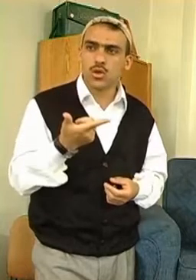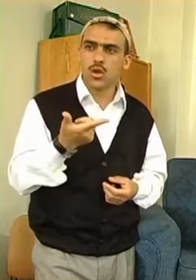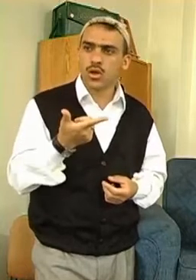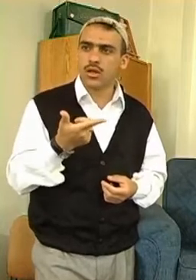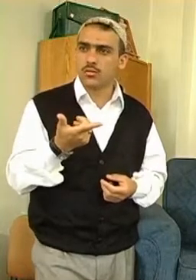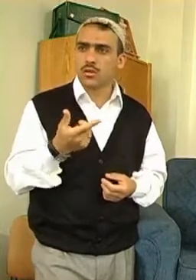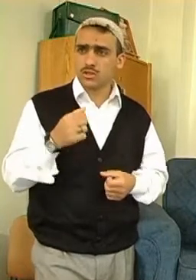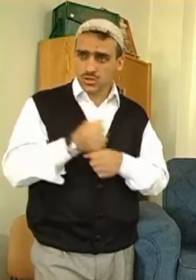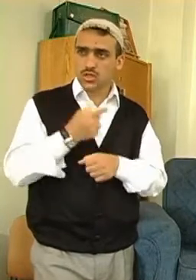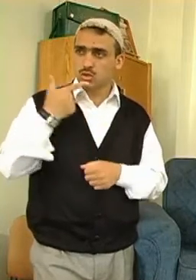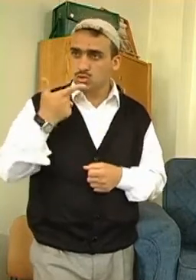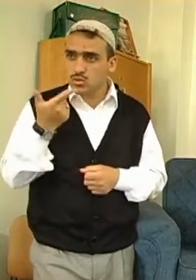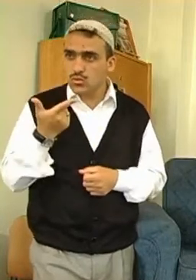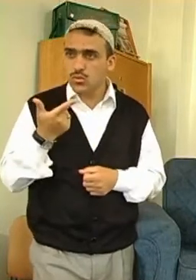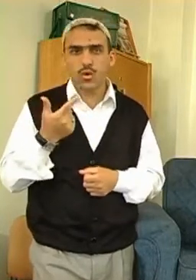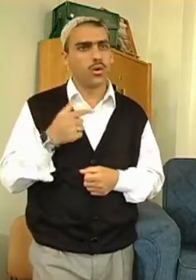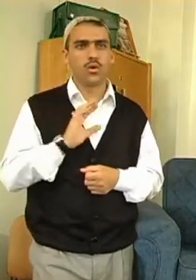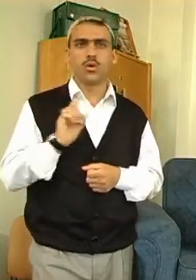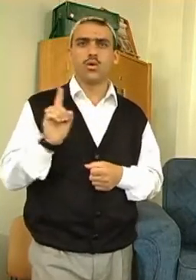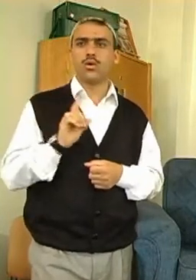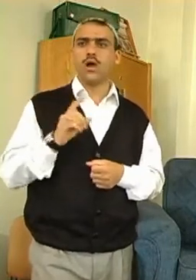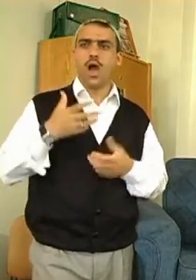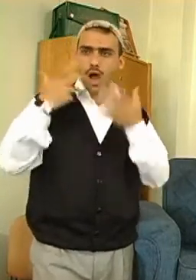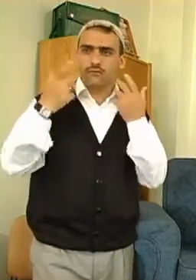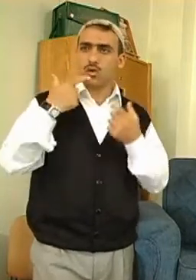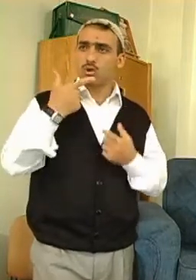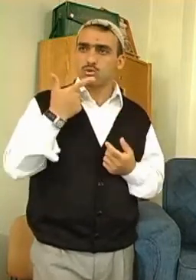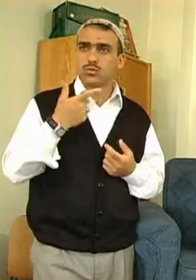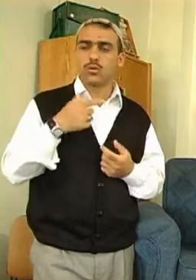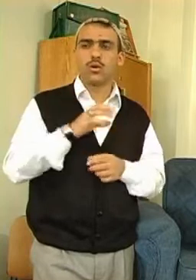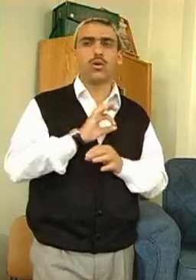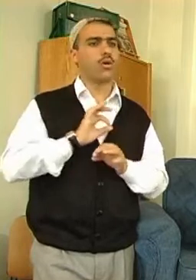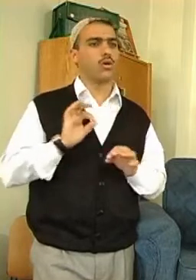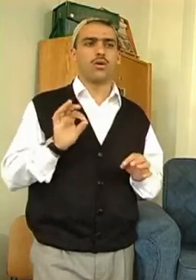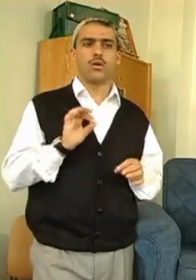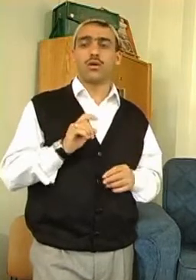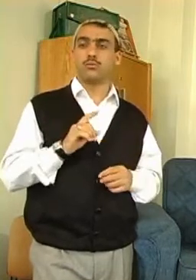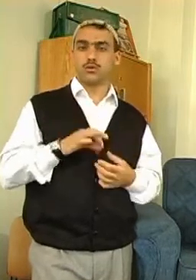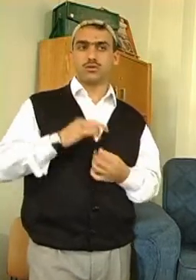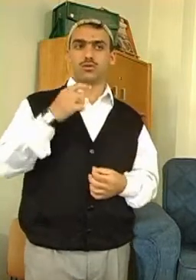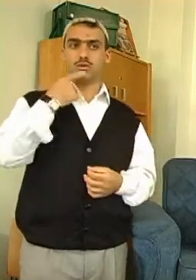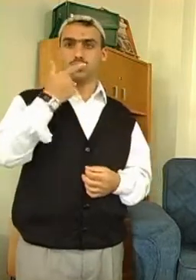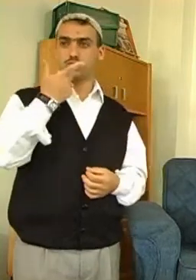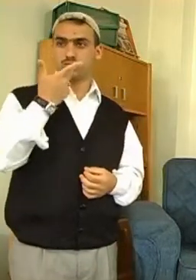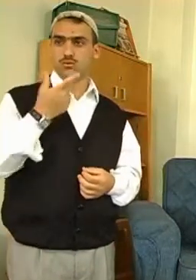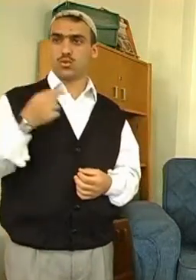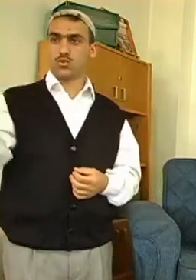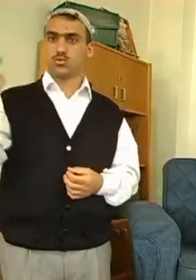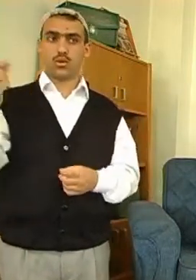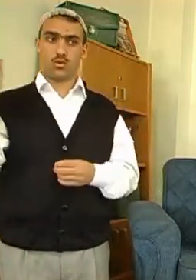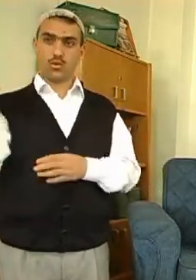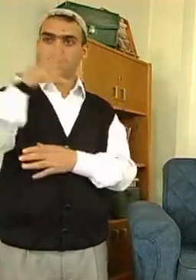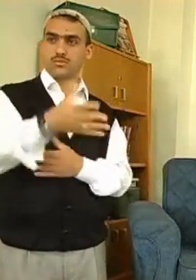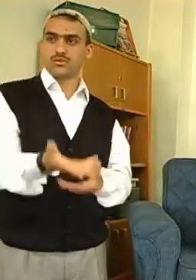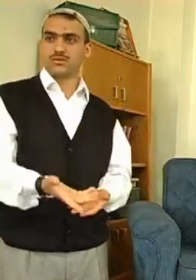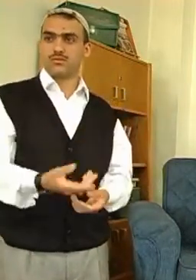Rabbani olur. Tabii bütün mahlukat üstünde yani. Şeyde de, şerefte de üstünde. Hani Üstad diyor ki, insan kendi